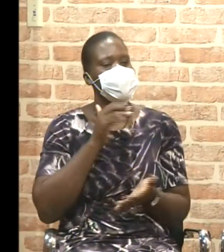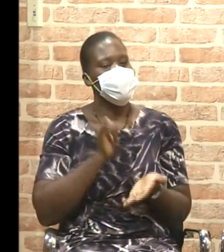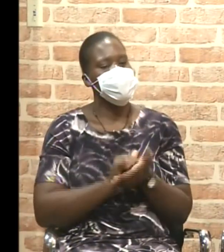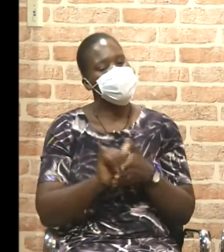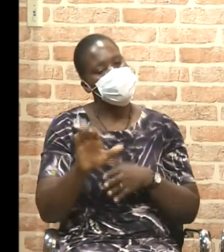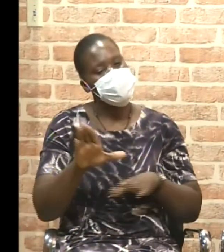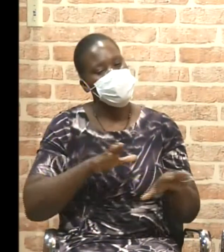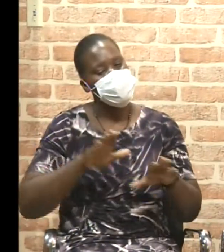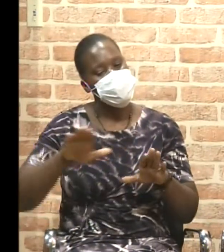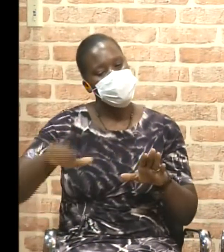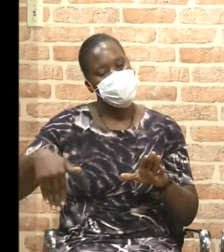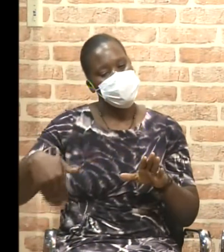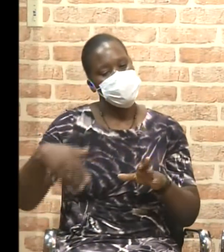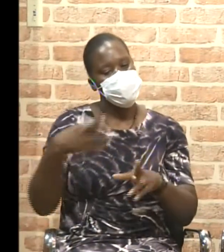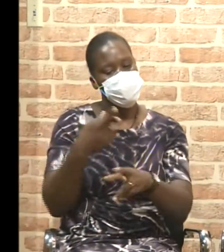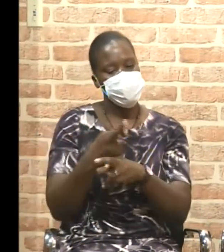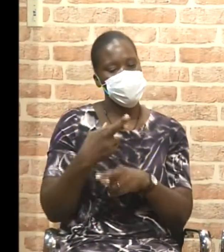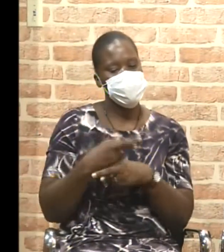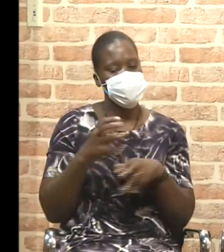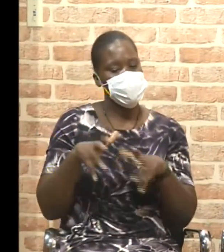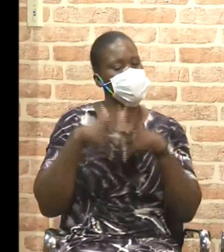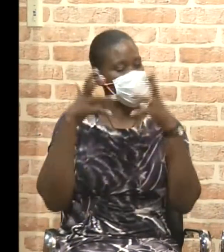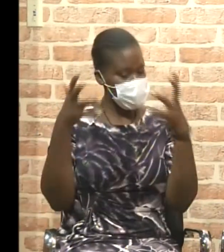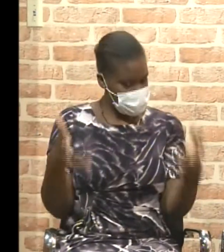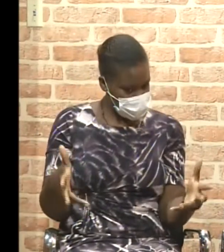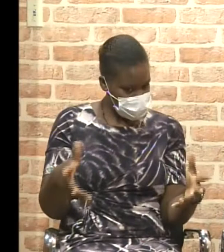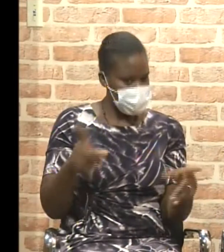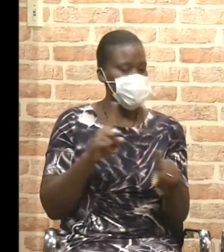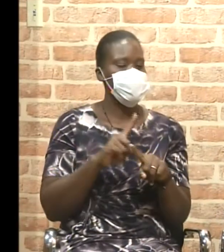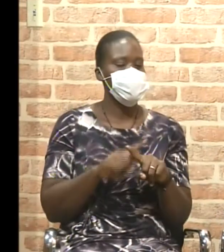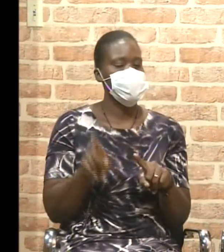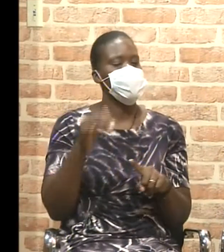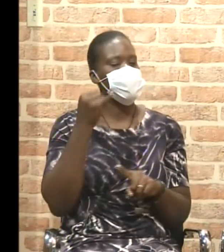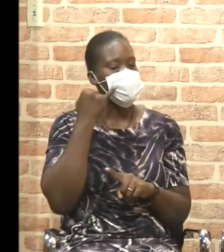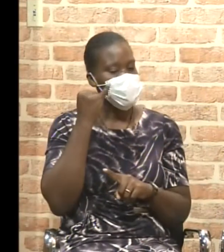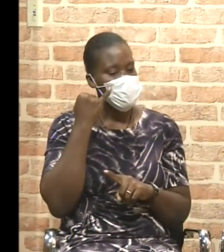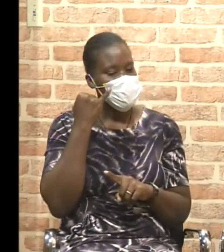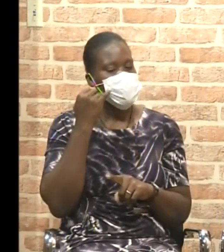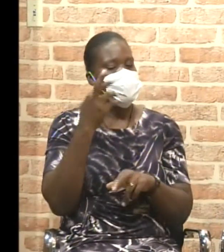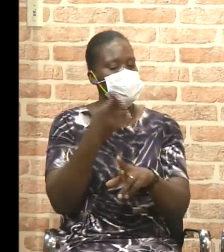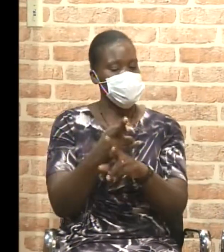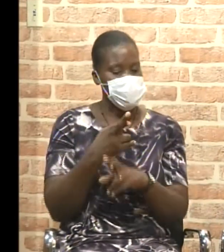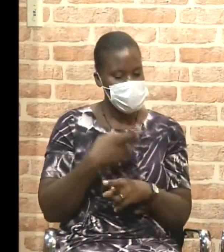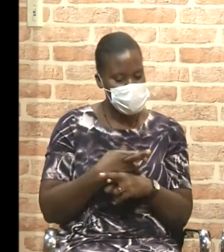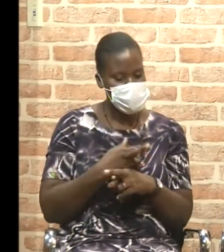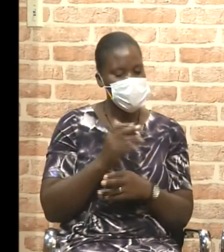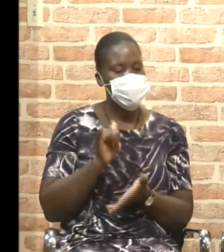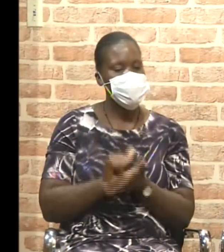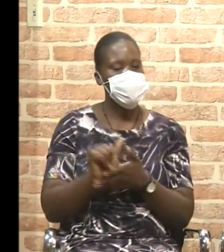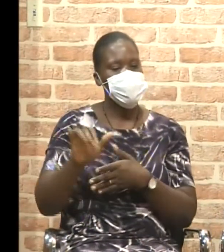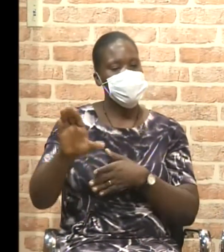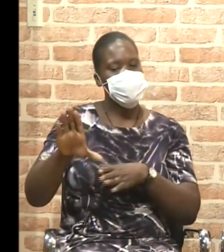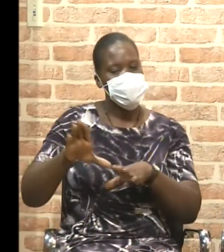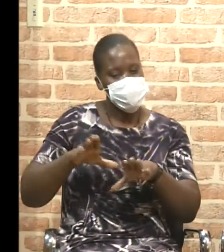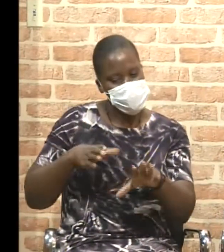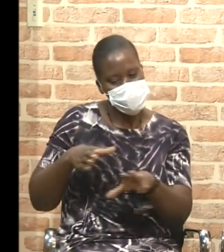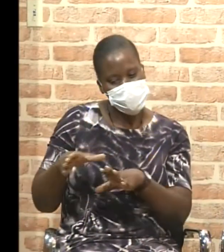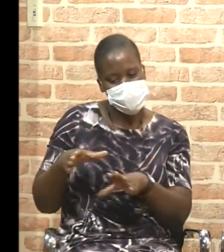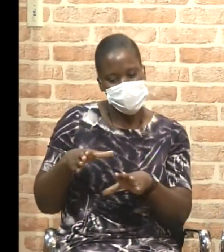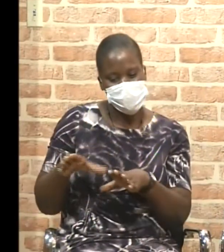nous ne pouvons pas recevoir un pile cas, un pile de monde comme ça. Mais par contre, si nous avons recevoir, ça que nous avons fait, c'est vraiment garder